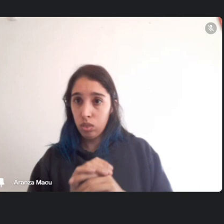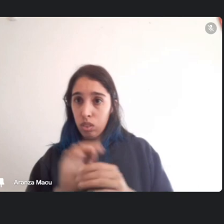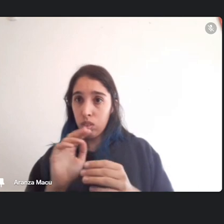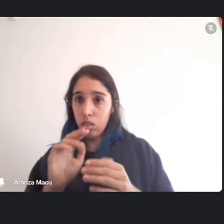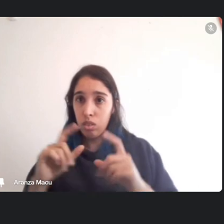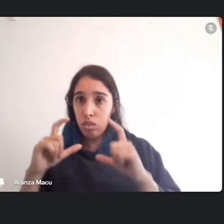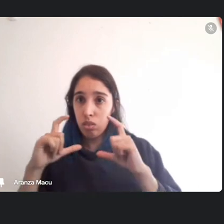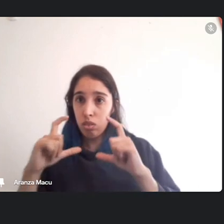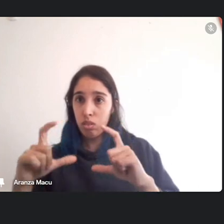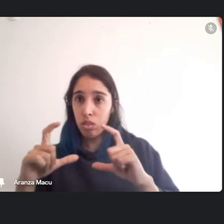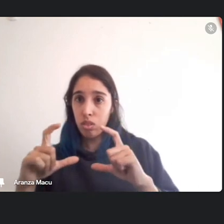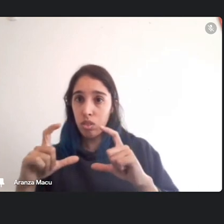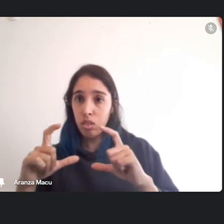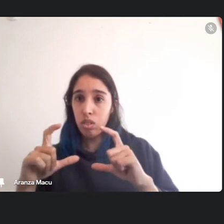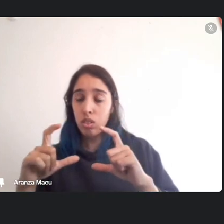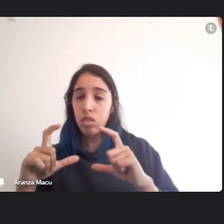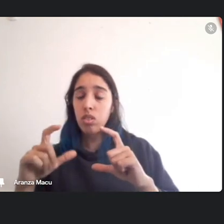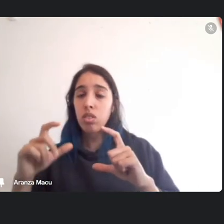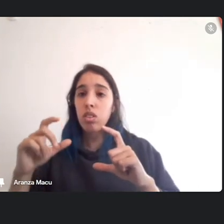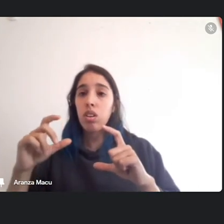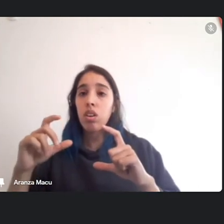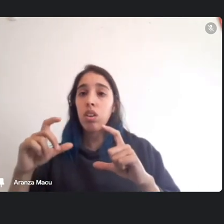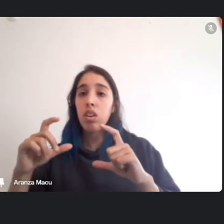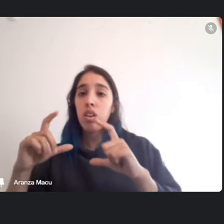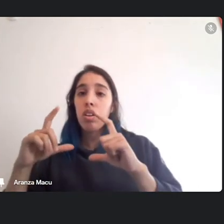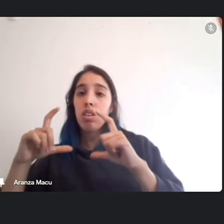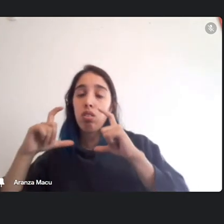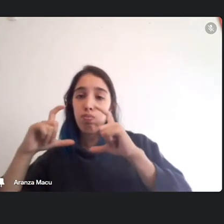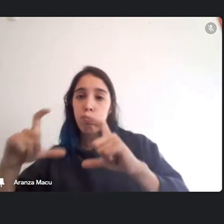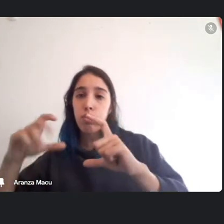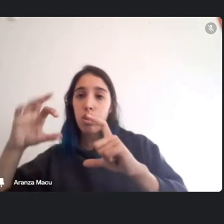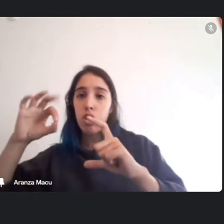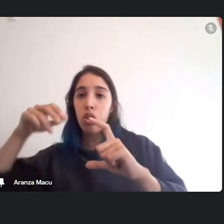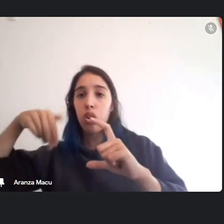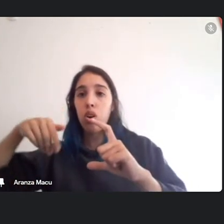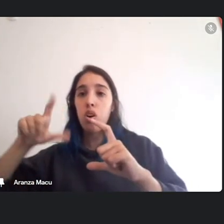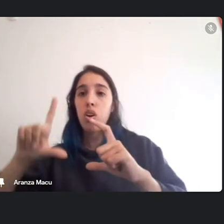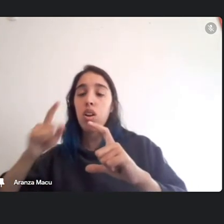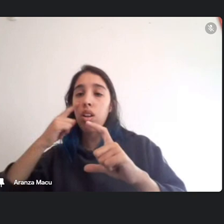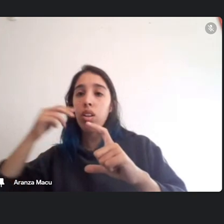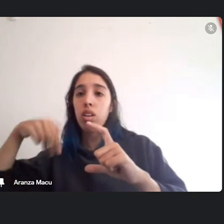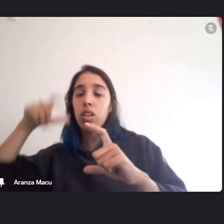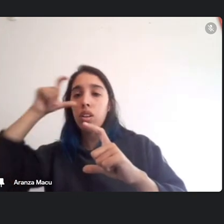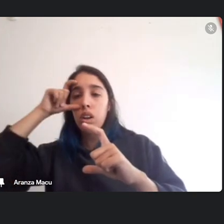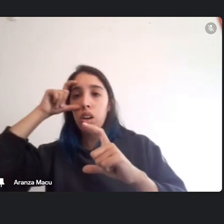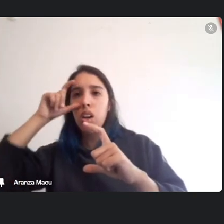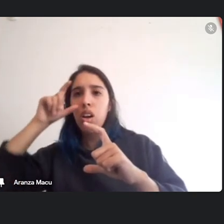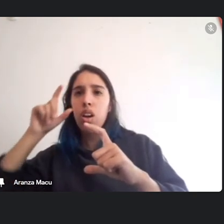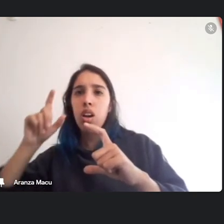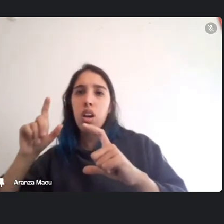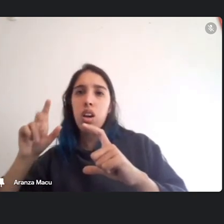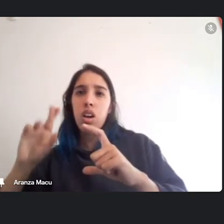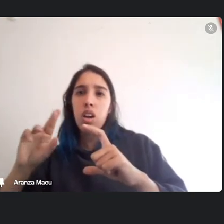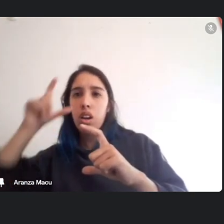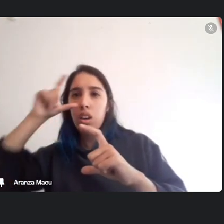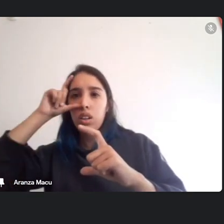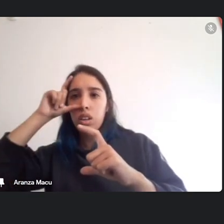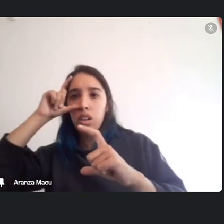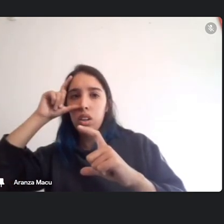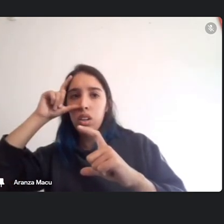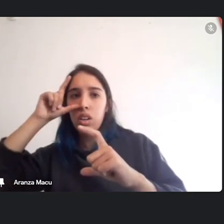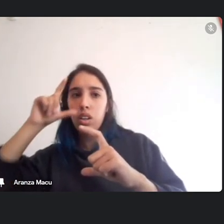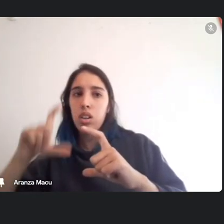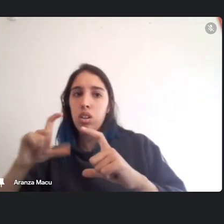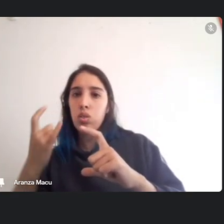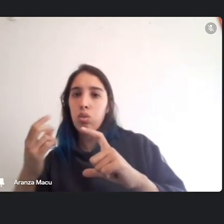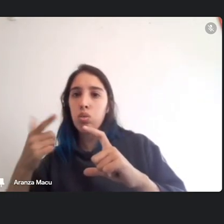Online recursos, o sea, recursos online. Es el que debería haber. Claro, puede ser que esté, como lo puse yo acá, encerrado